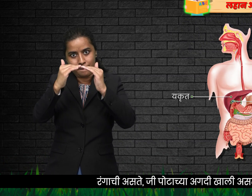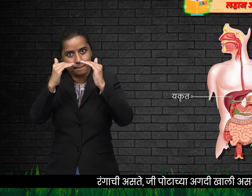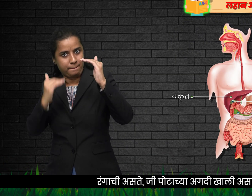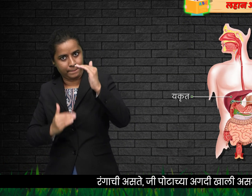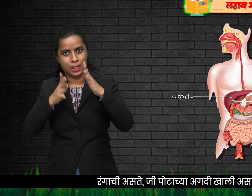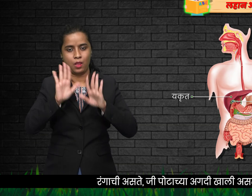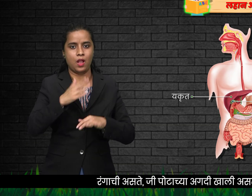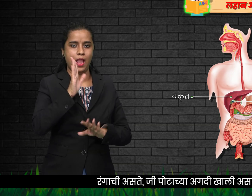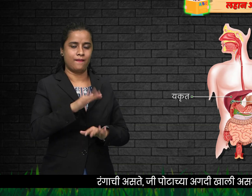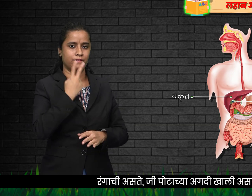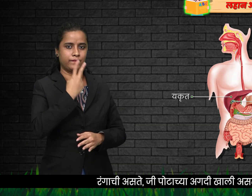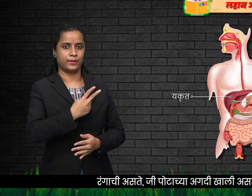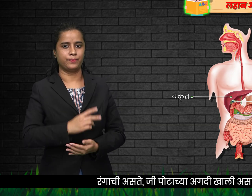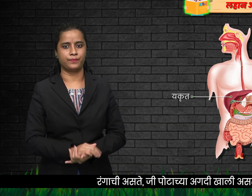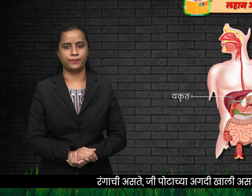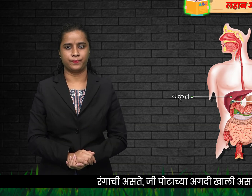असते.